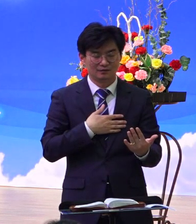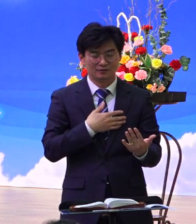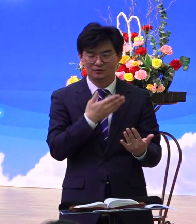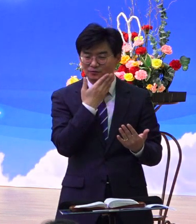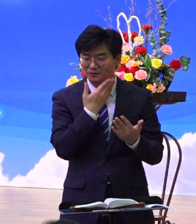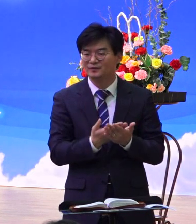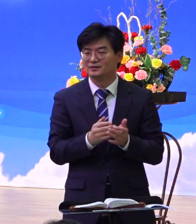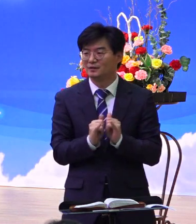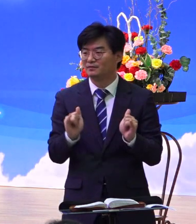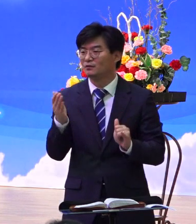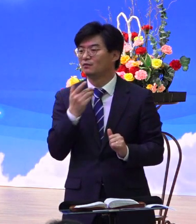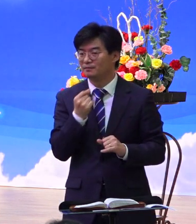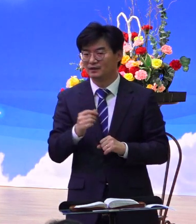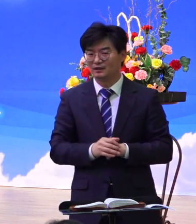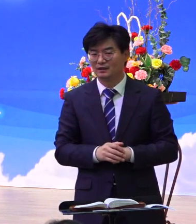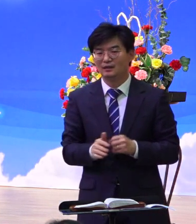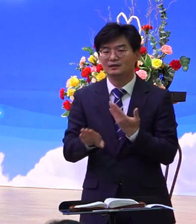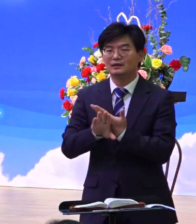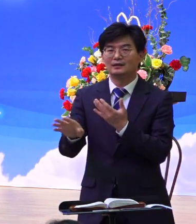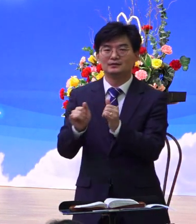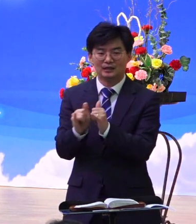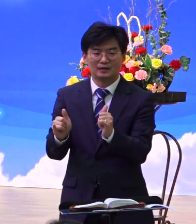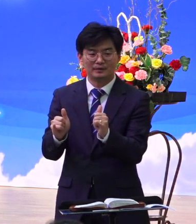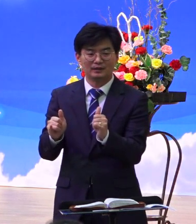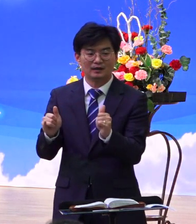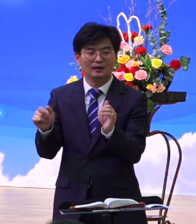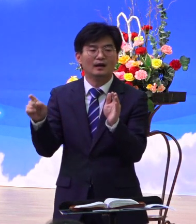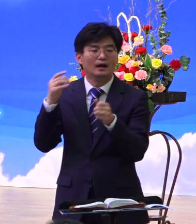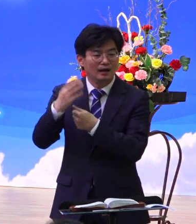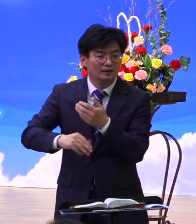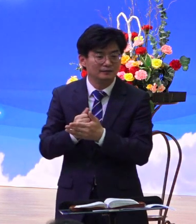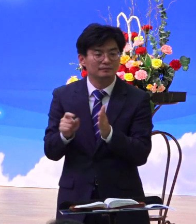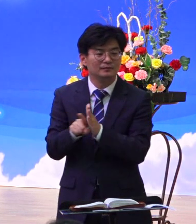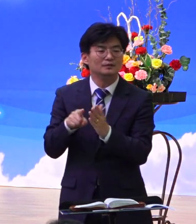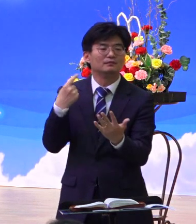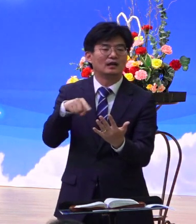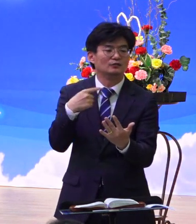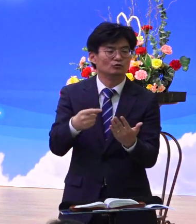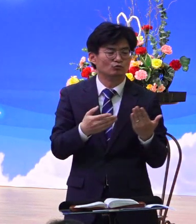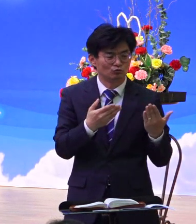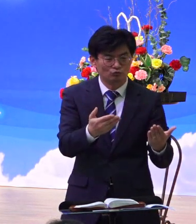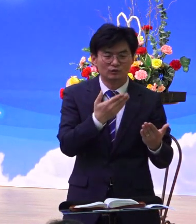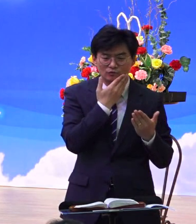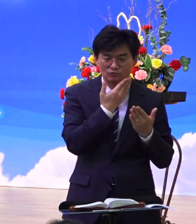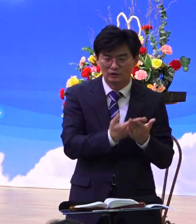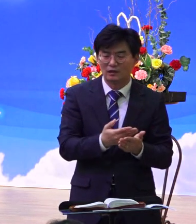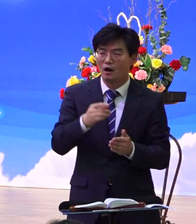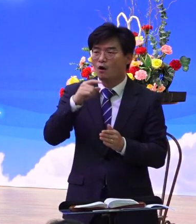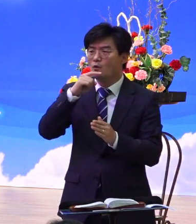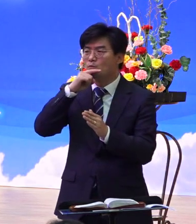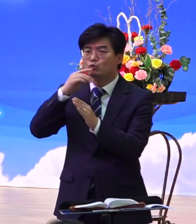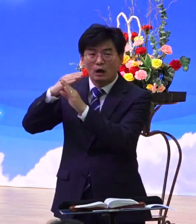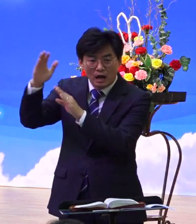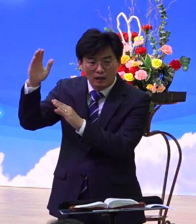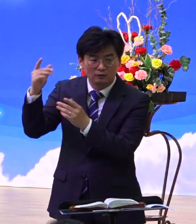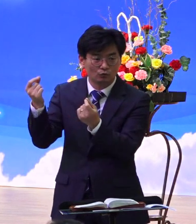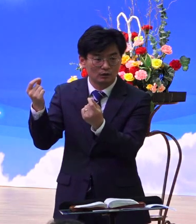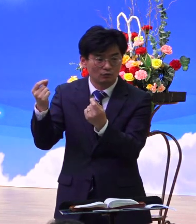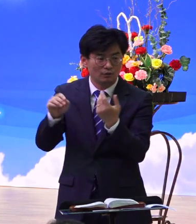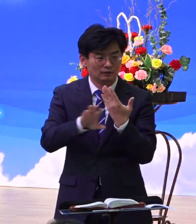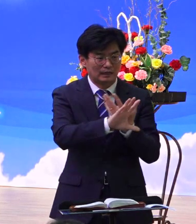지금 북한 땅이나 혹은 미얀마에나 또 수많은 나라의 많은 사람들